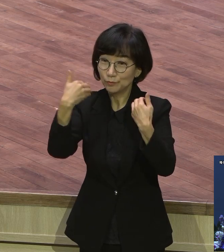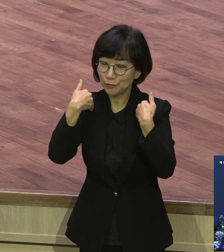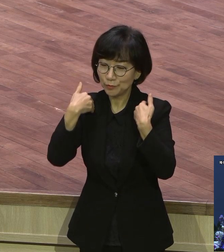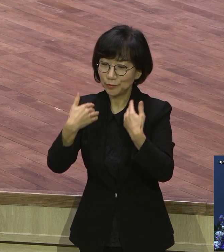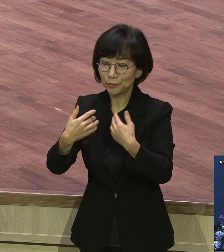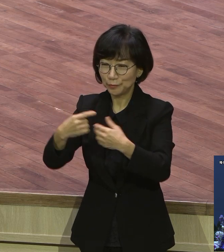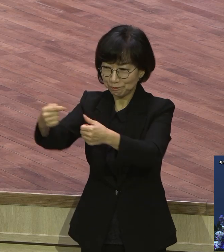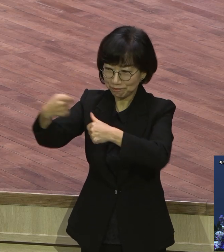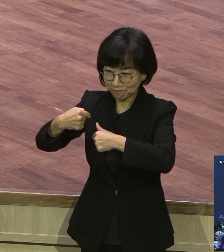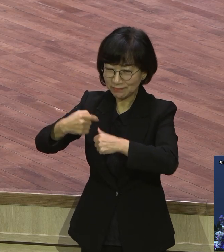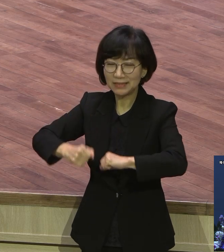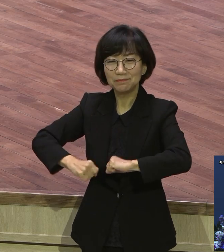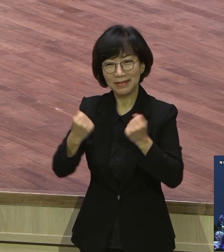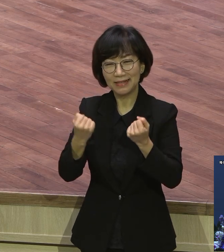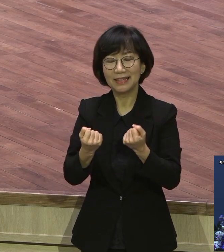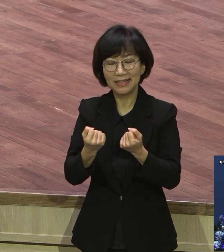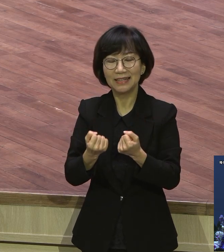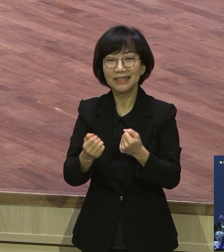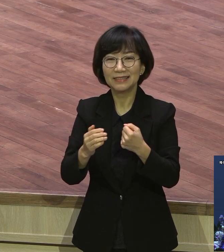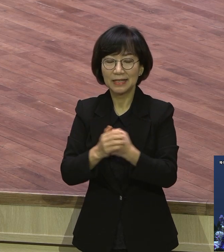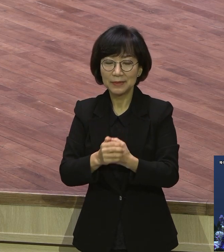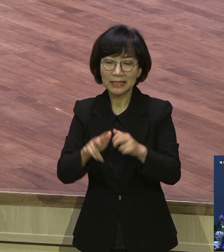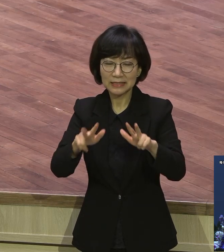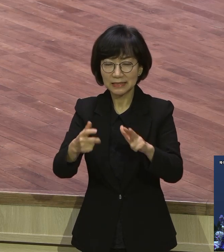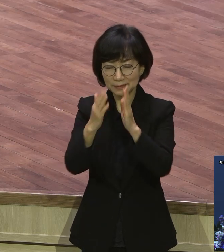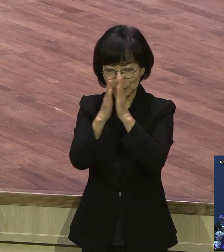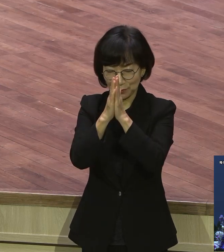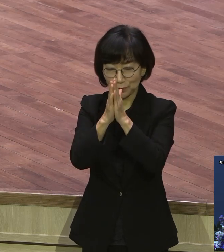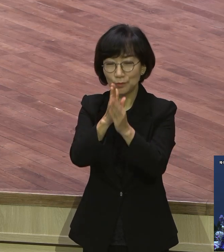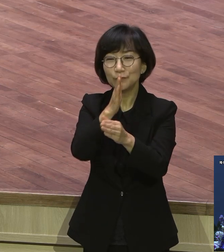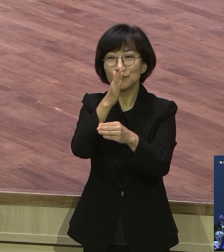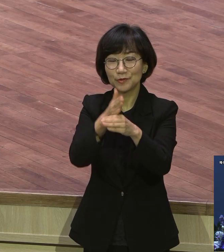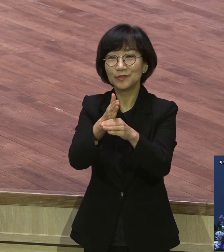되니까 현재는 그렇게 기도하고 있습니다.